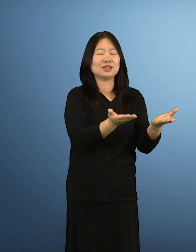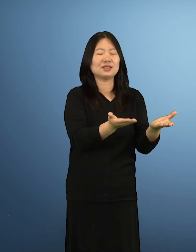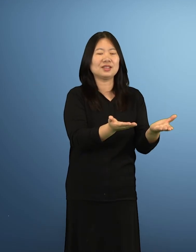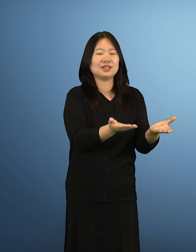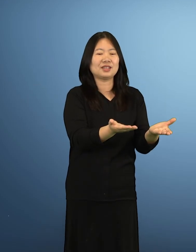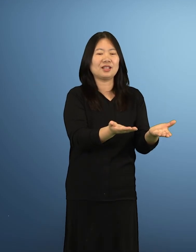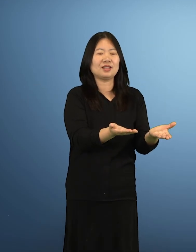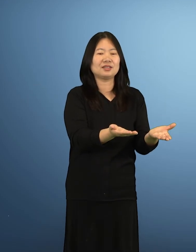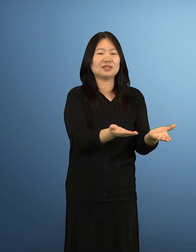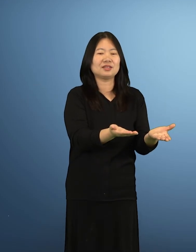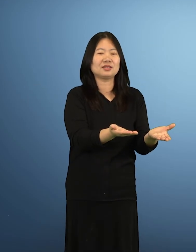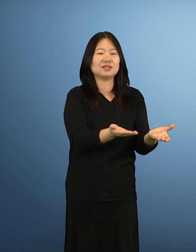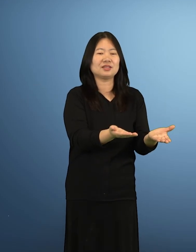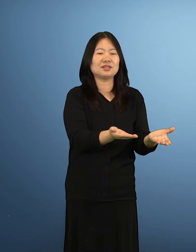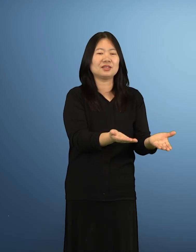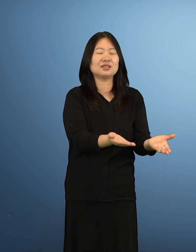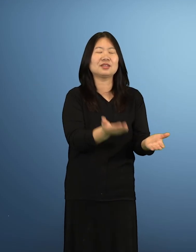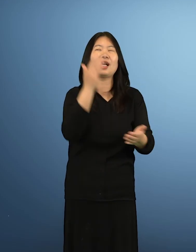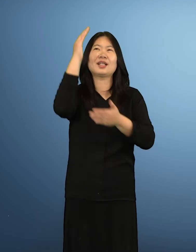내어주고 나